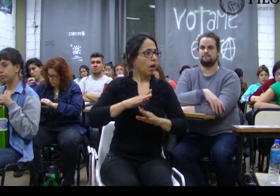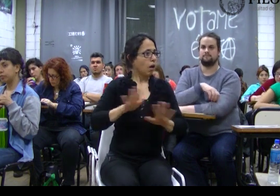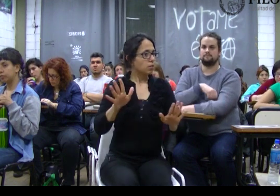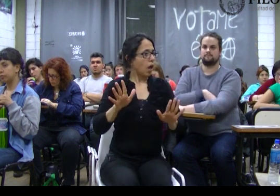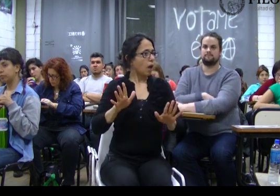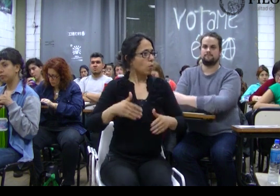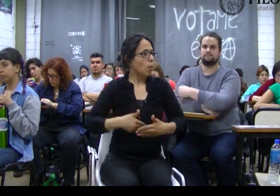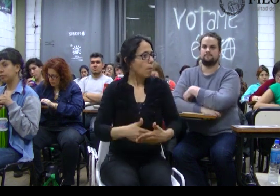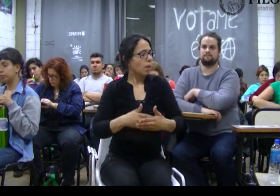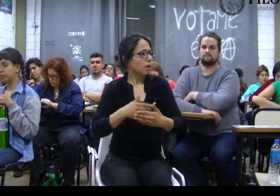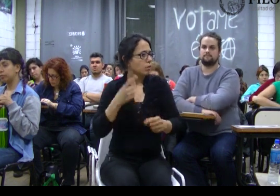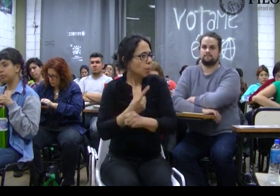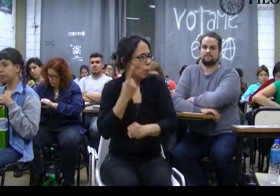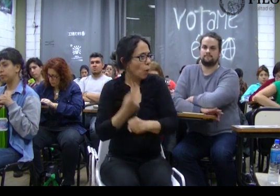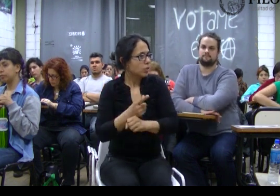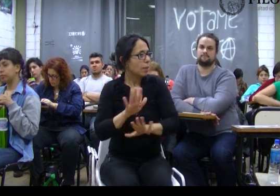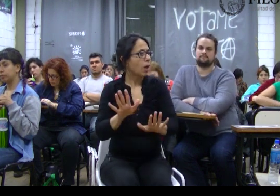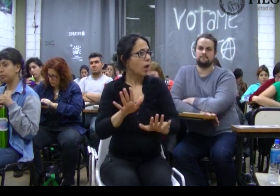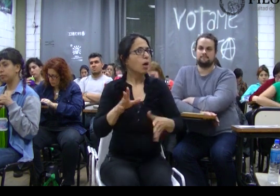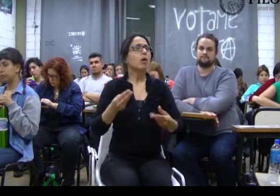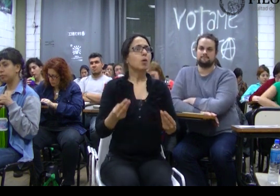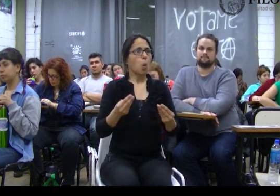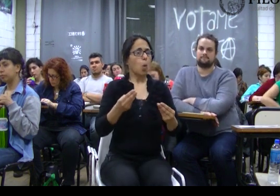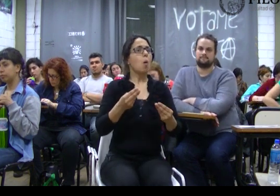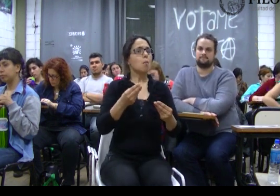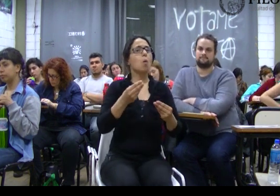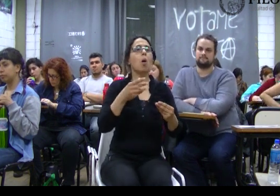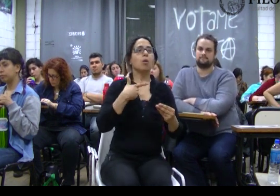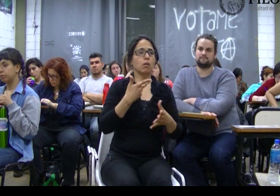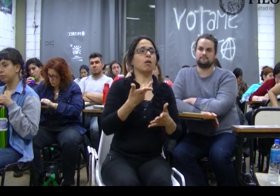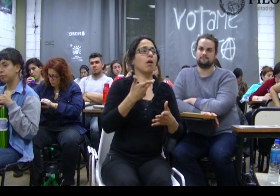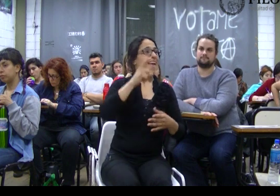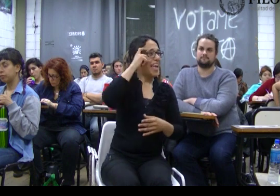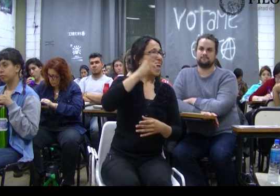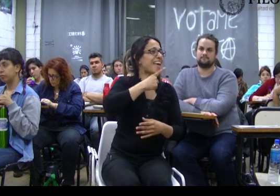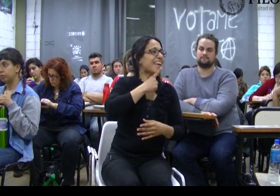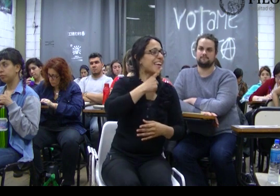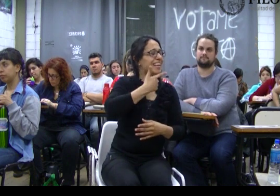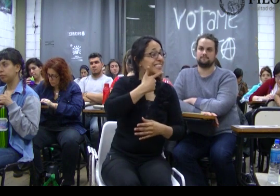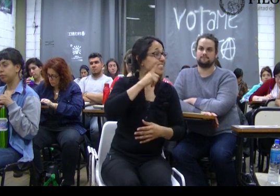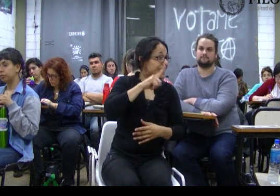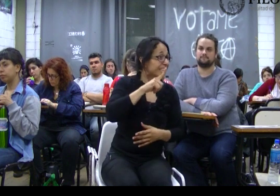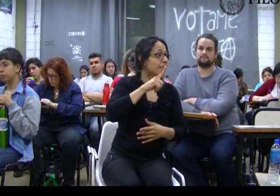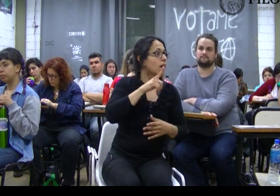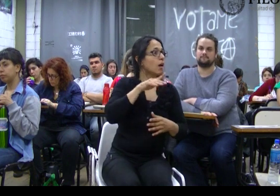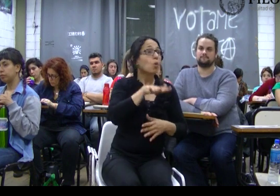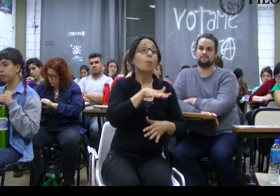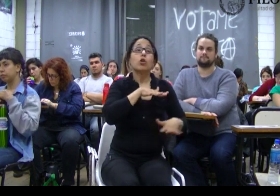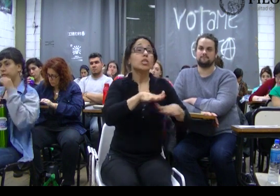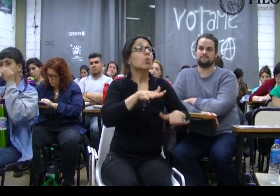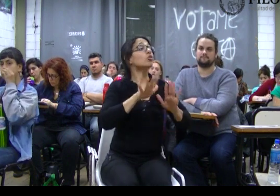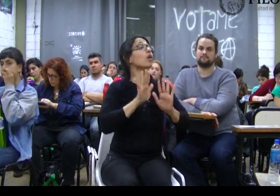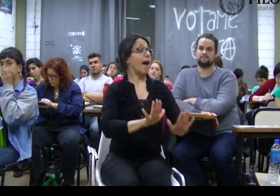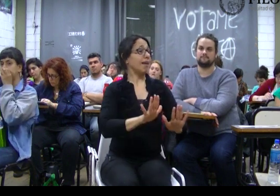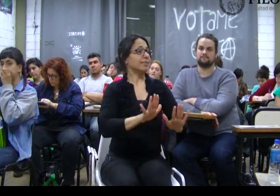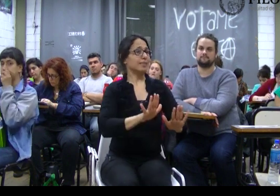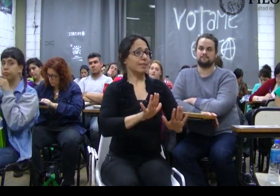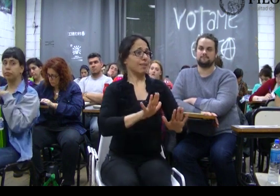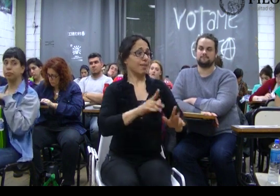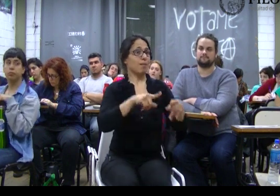Justamente ESI tiene esto de los hechos que rompen en la escuela, en el aula, en la